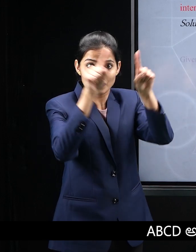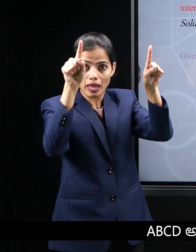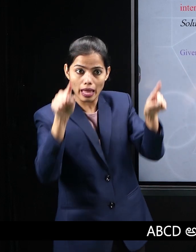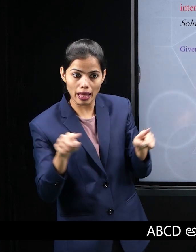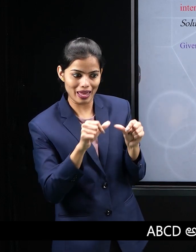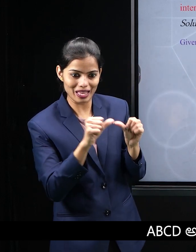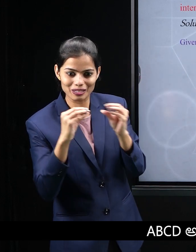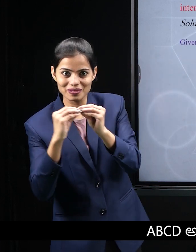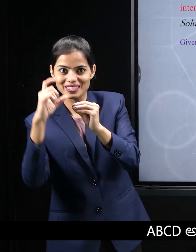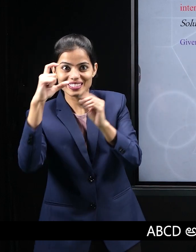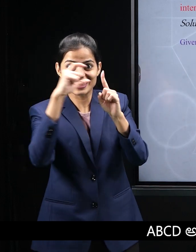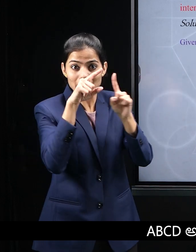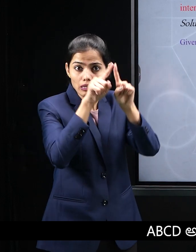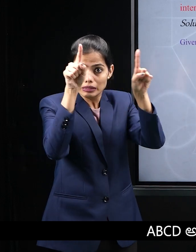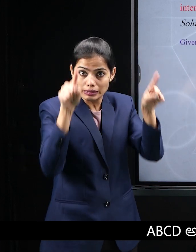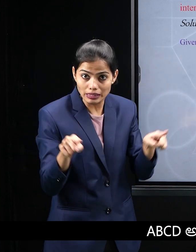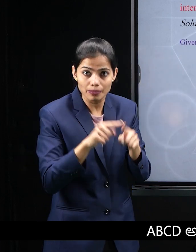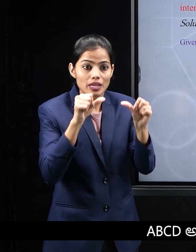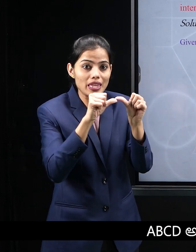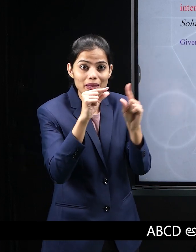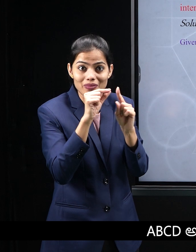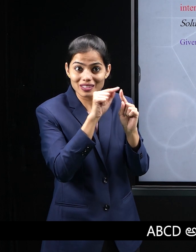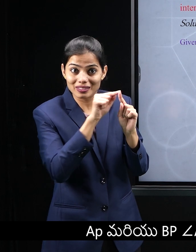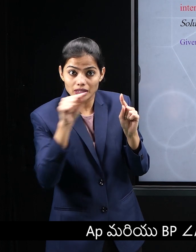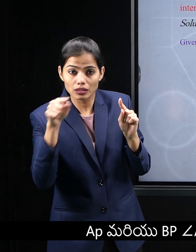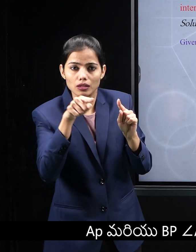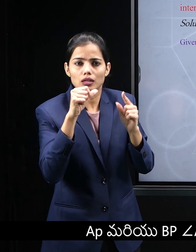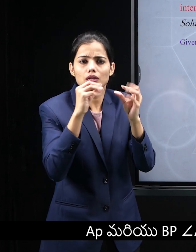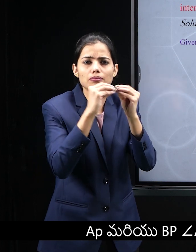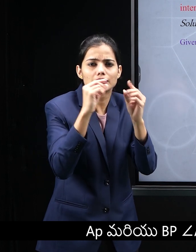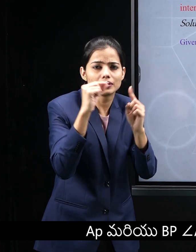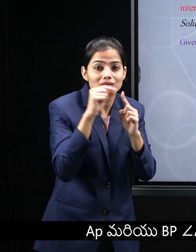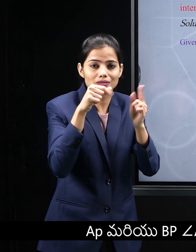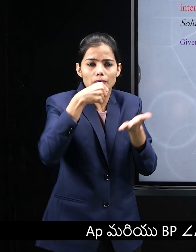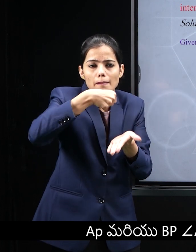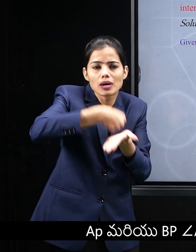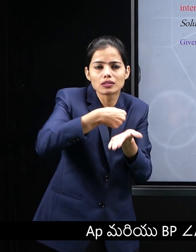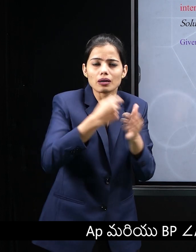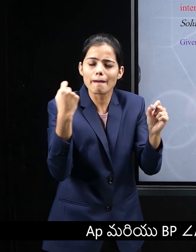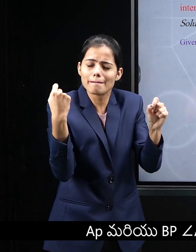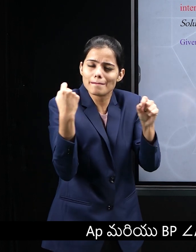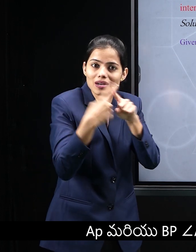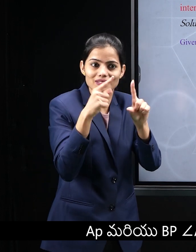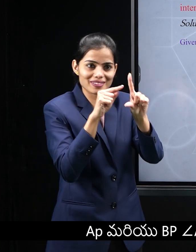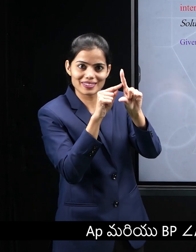ఏబిసిడి అనేది సమాంతర చతుర్భుజం. ఏపీ మరియు బీపీ యాంగిల్ ఏ